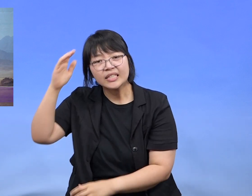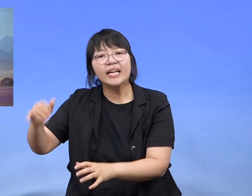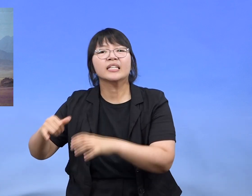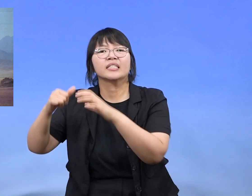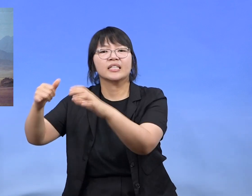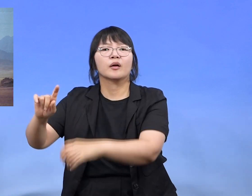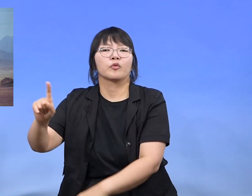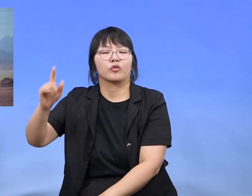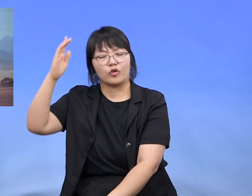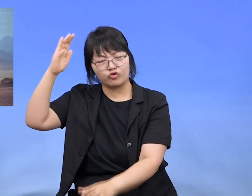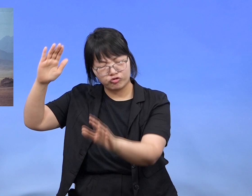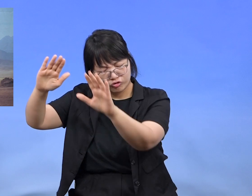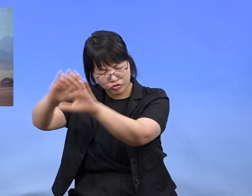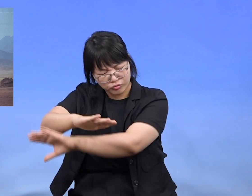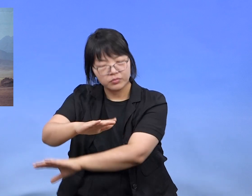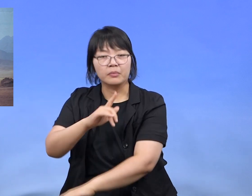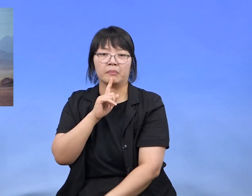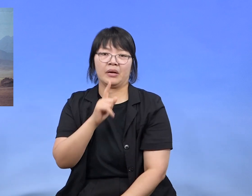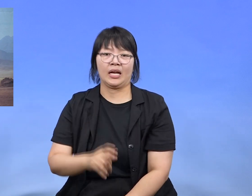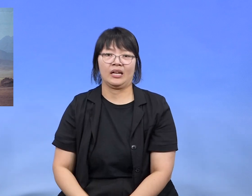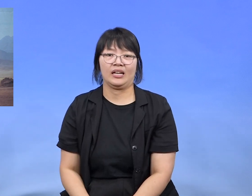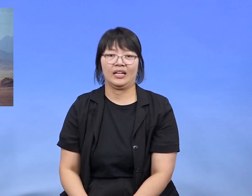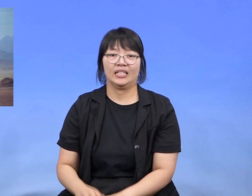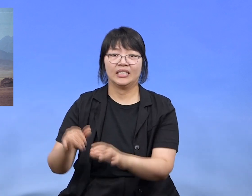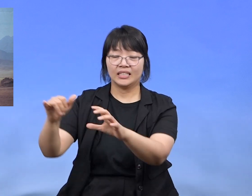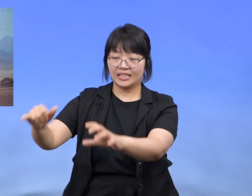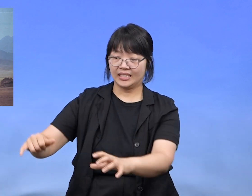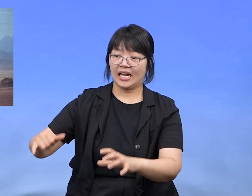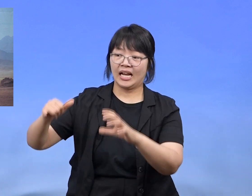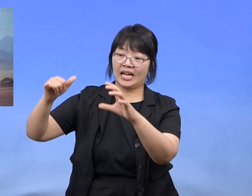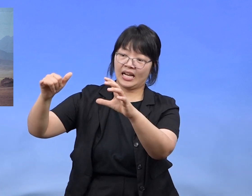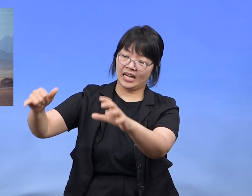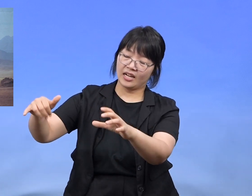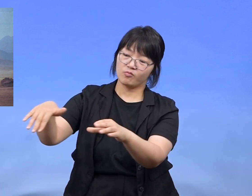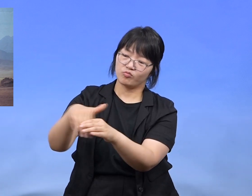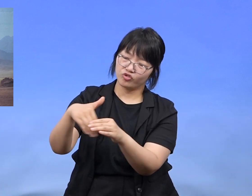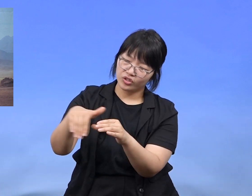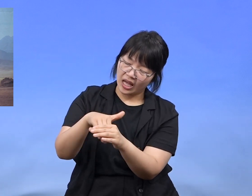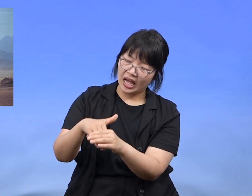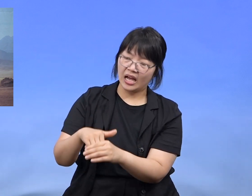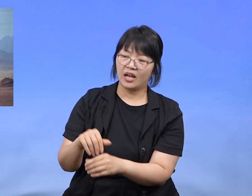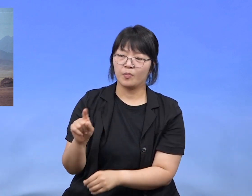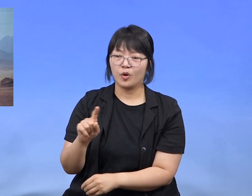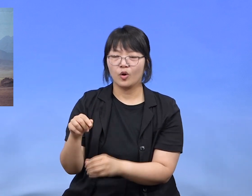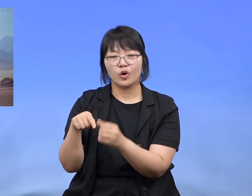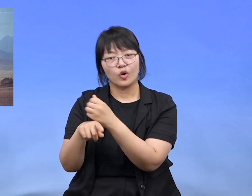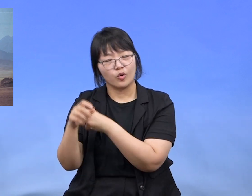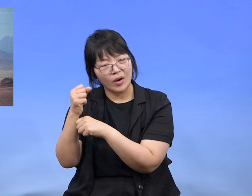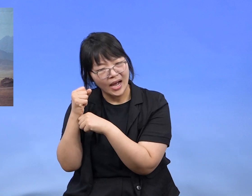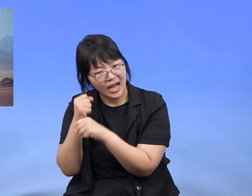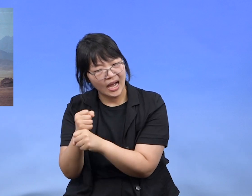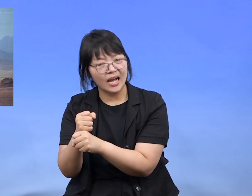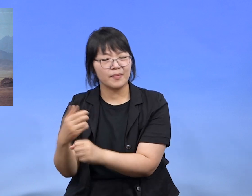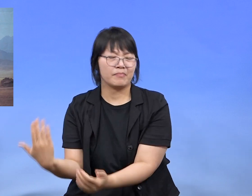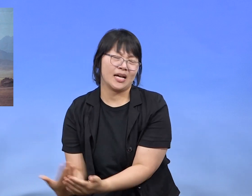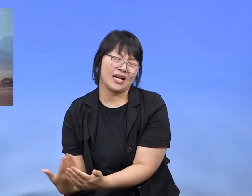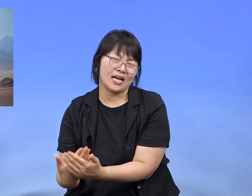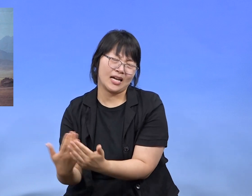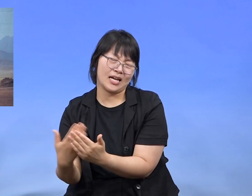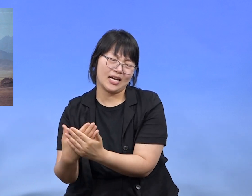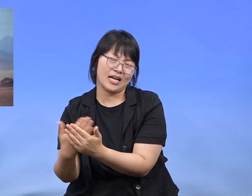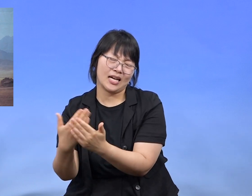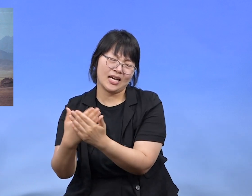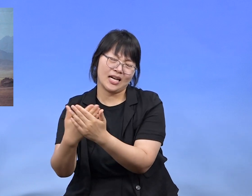것입니다. 여러분, 오늘 이 세상이 문화적으로 그리고 과학적으로 아무리 발전된